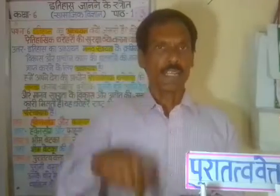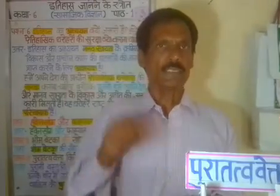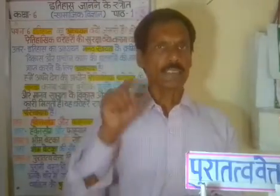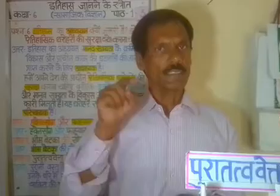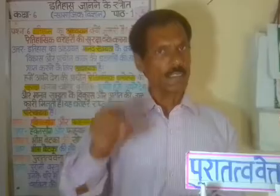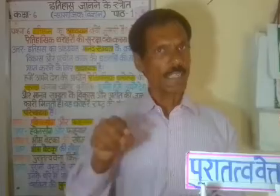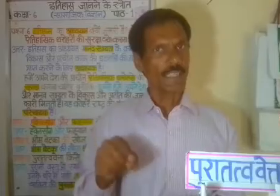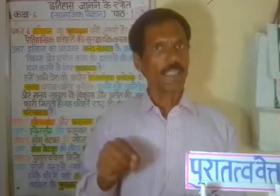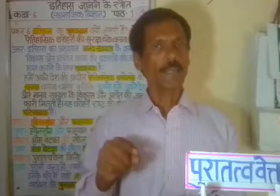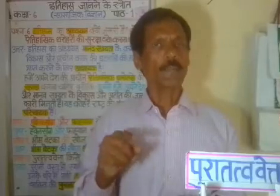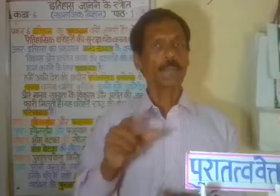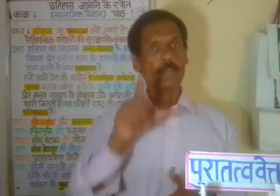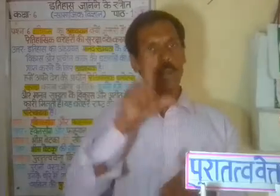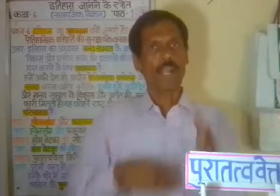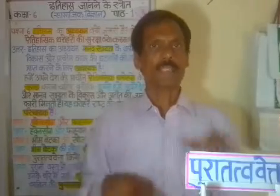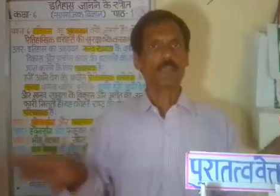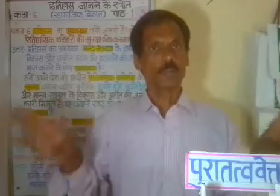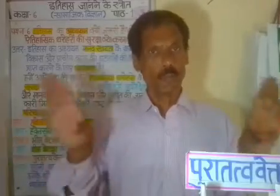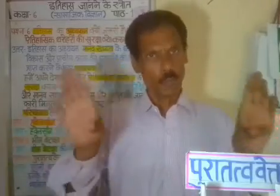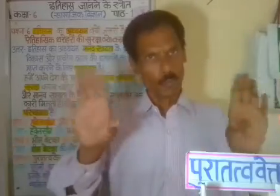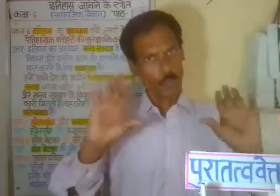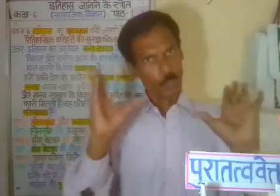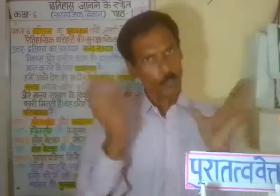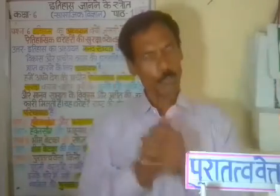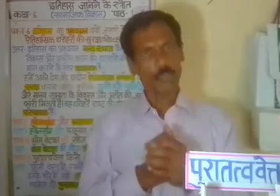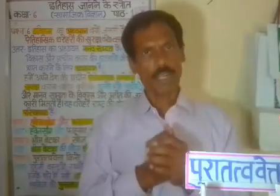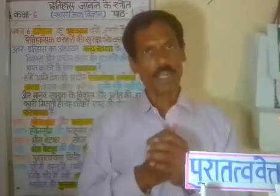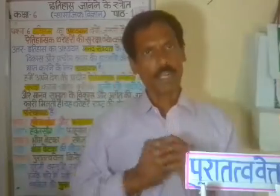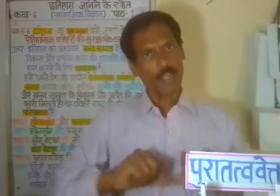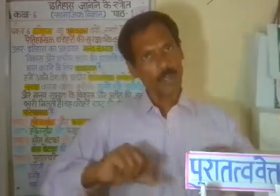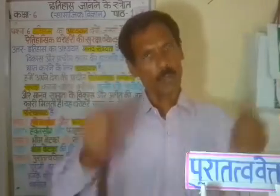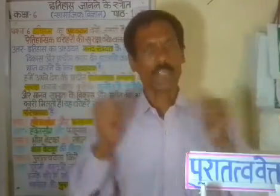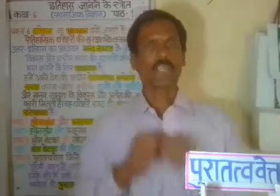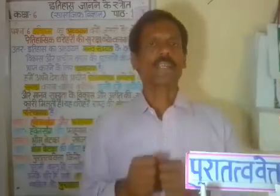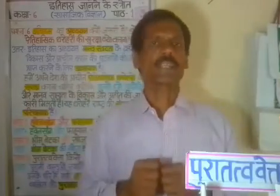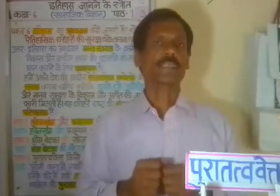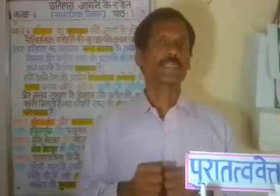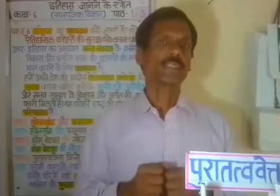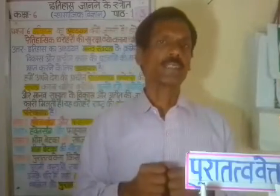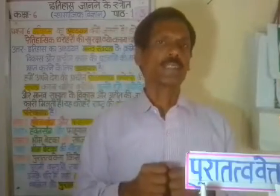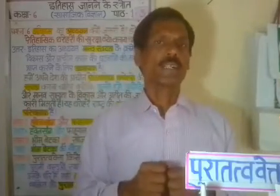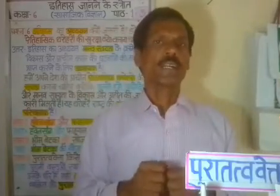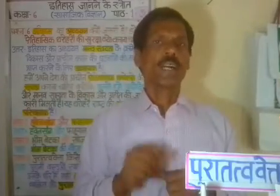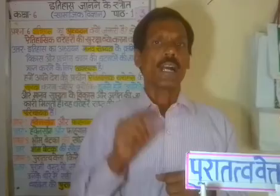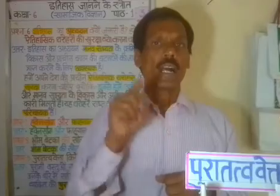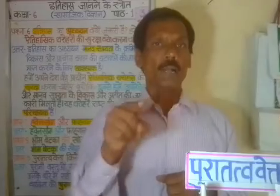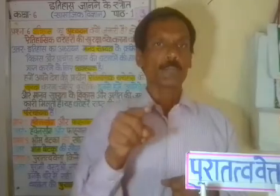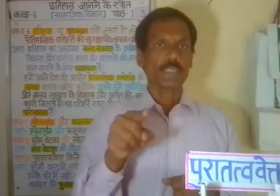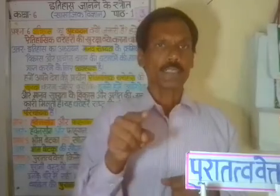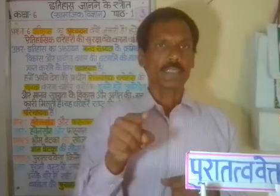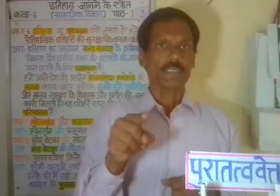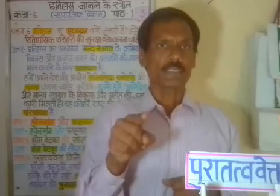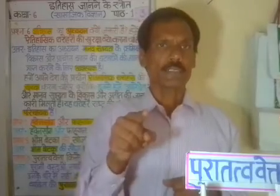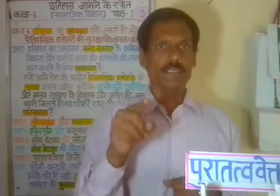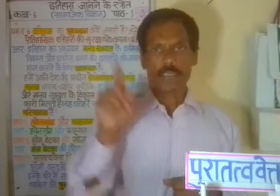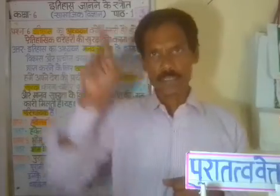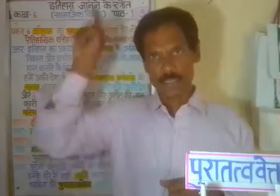आज यह पाठ पूरा हो गया है। आपने